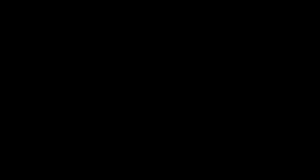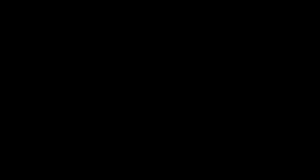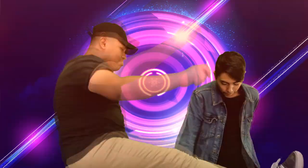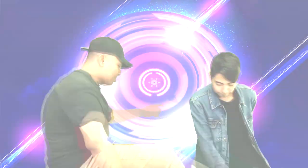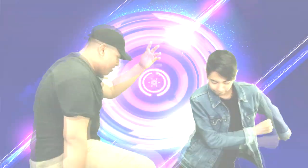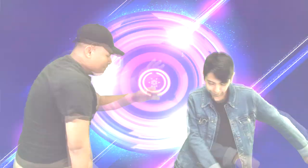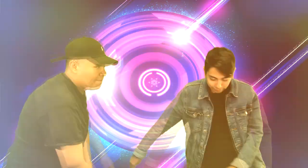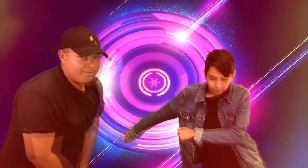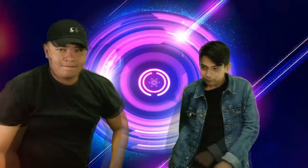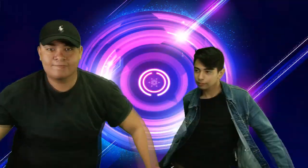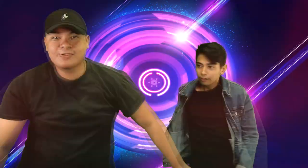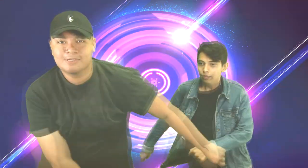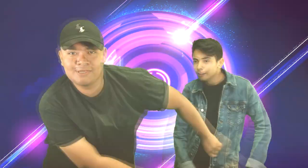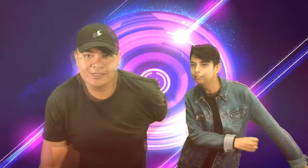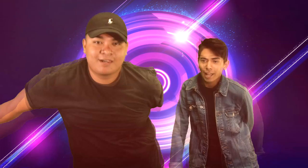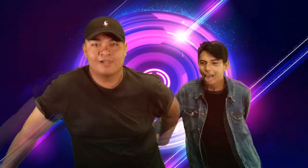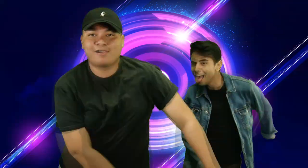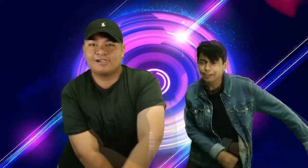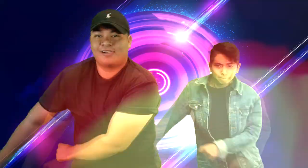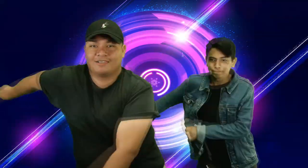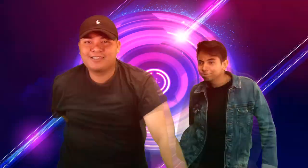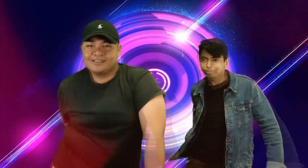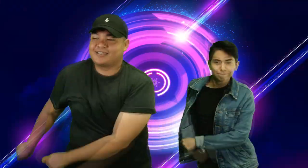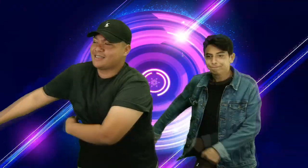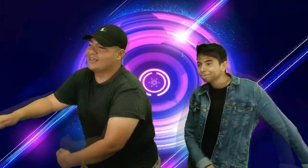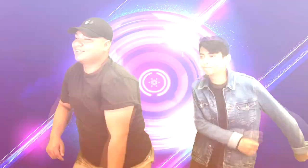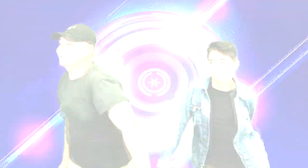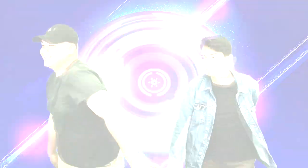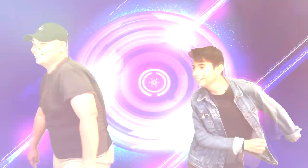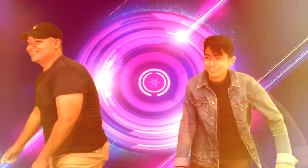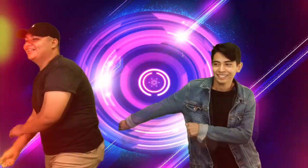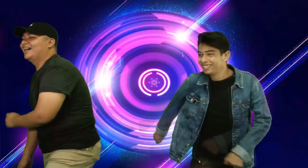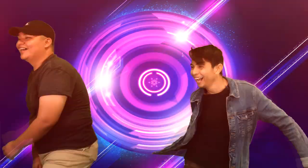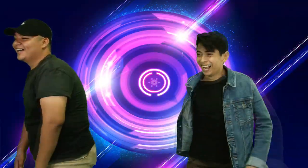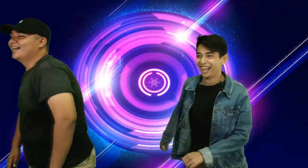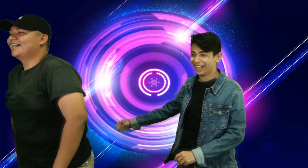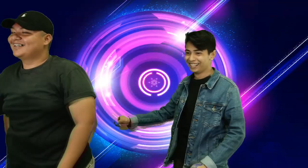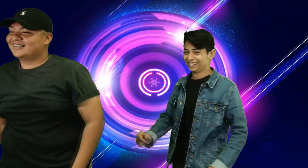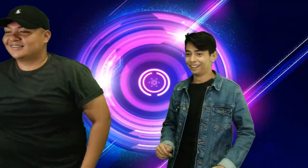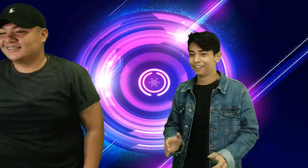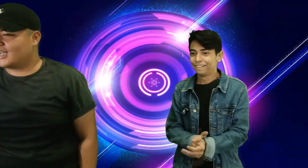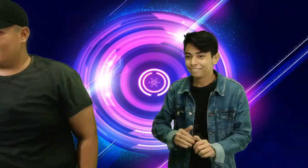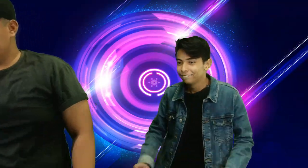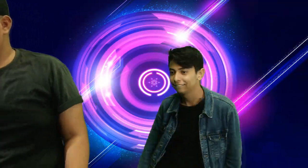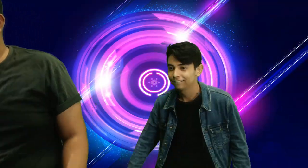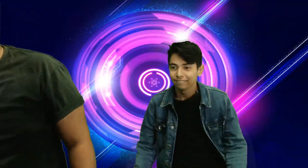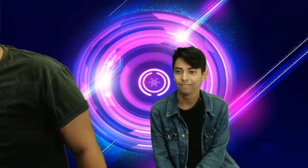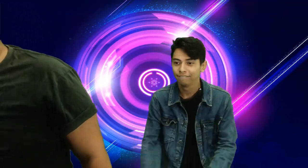sigamos caigas no sigamos pidiendo y sigamos conociendo ya ya ya